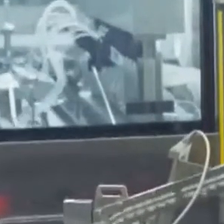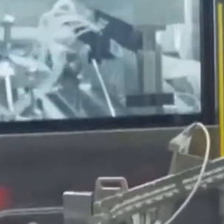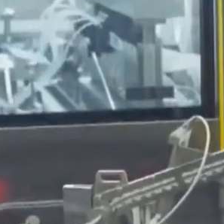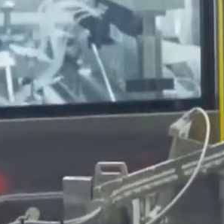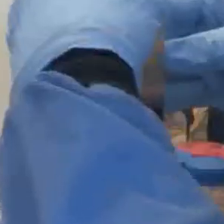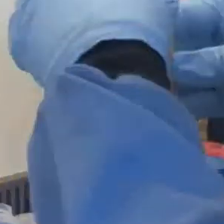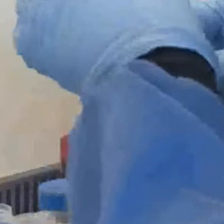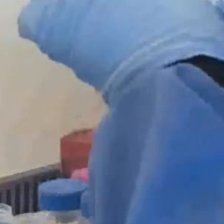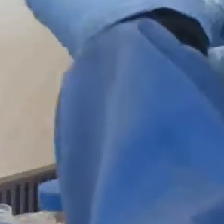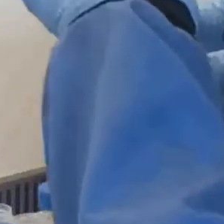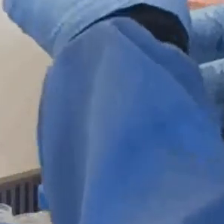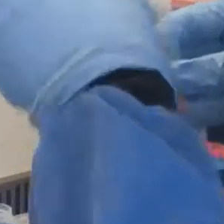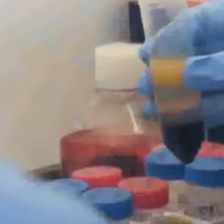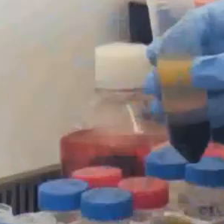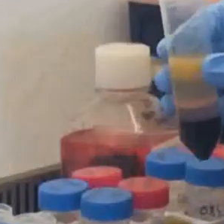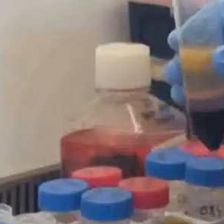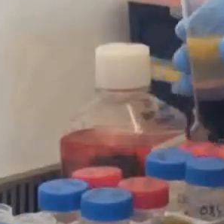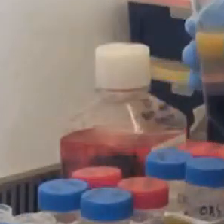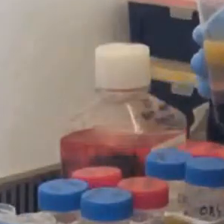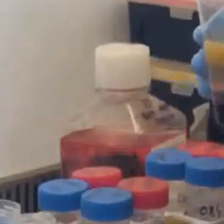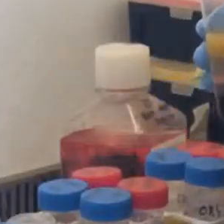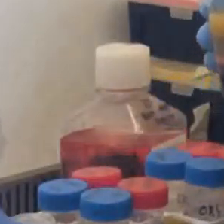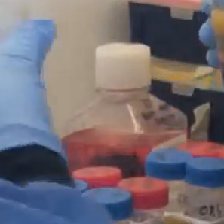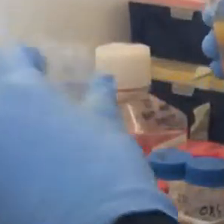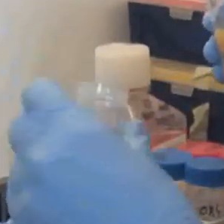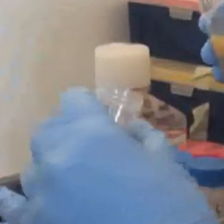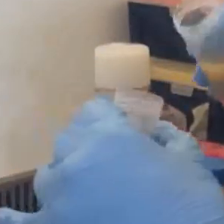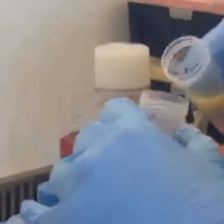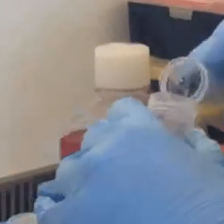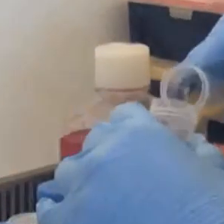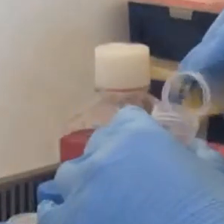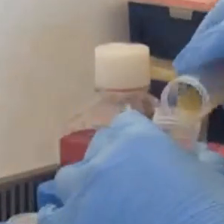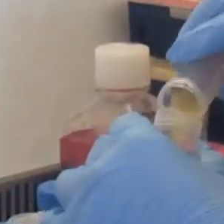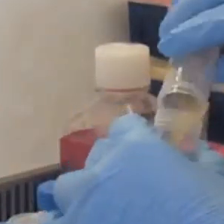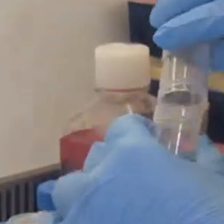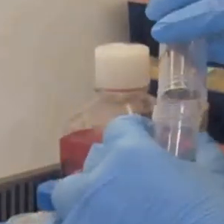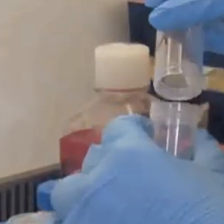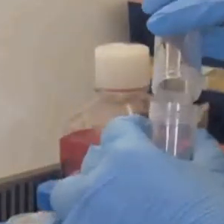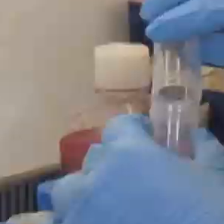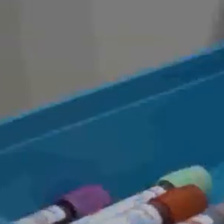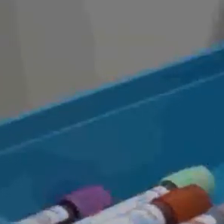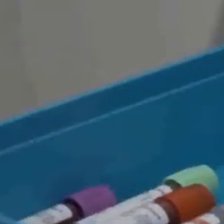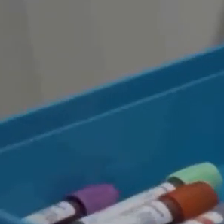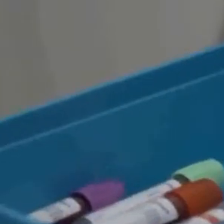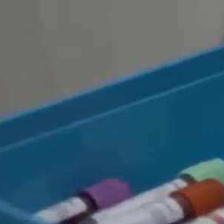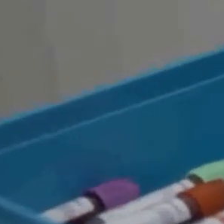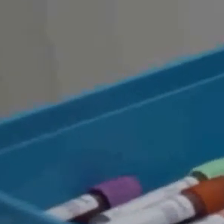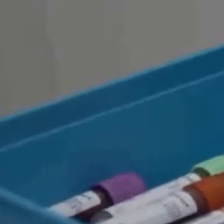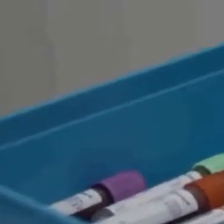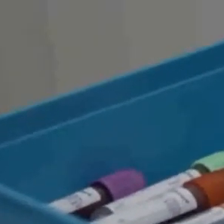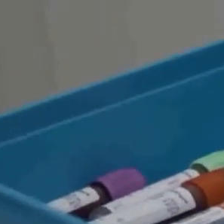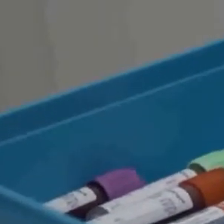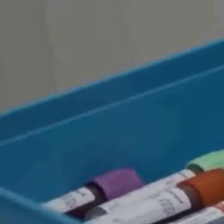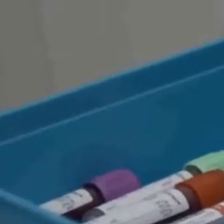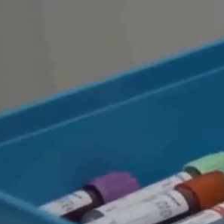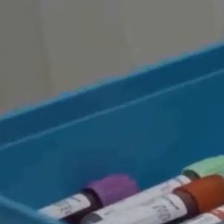quindi oggi in teoria, e poi noi lo distribuiremo, insomma, all'interno dell'azienda sanitaria, un bugiardino. La vaccinazione si